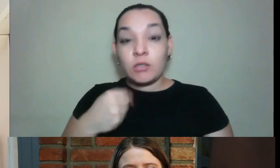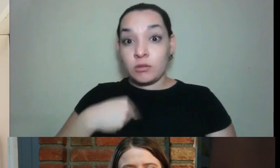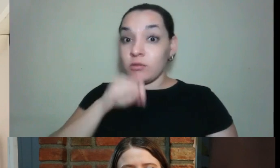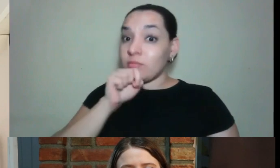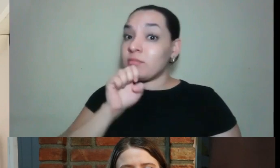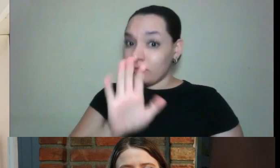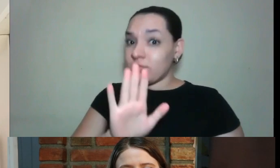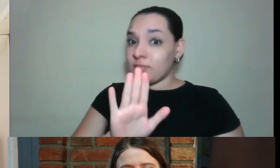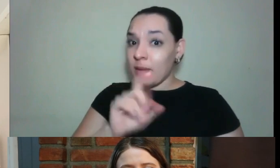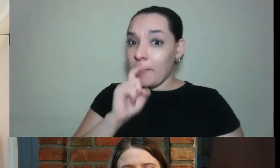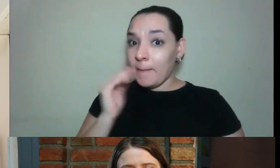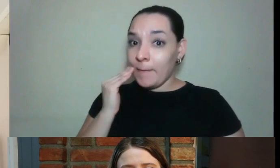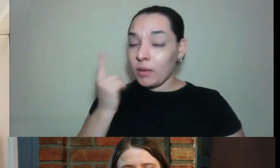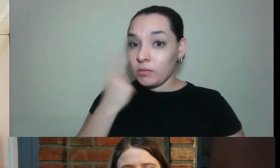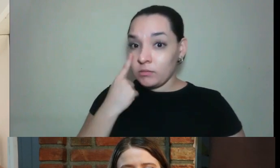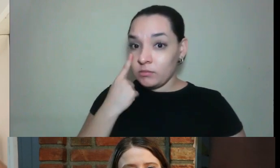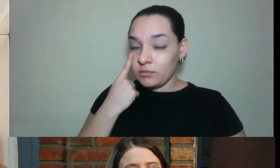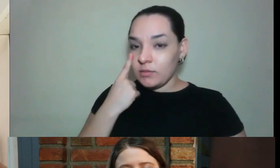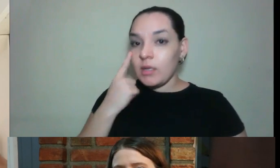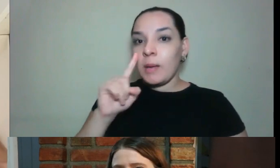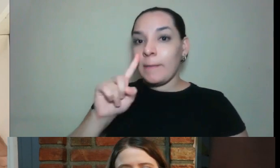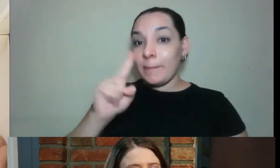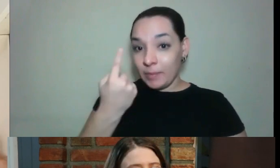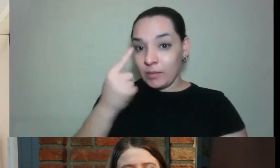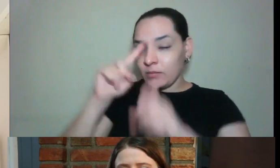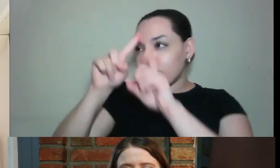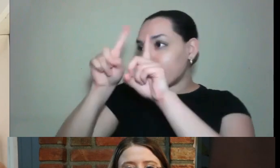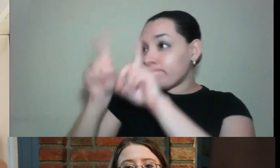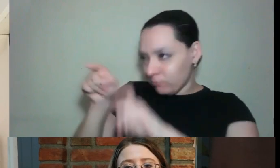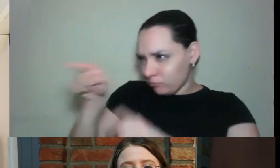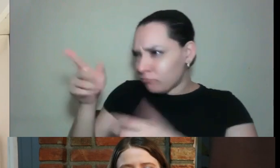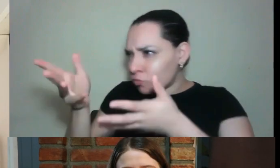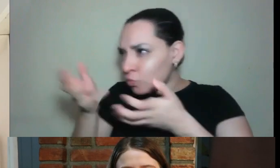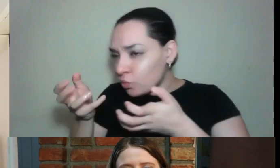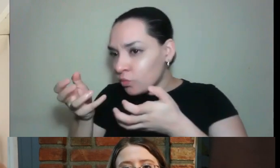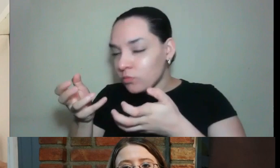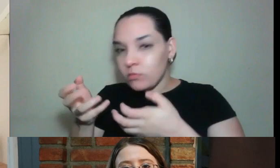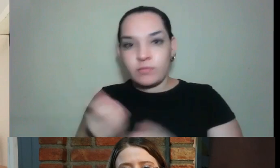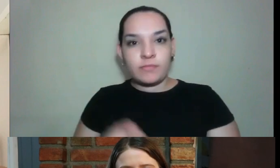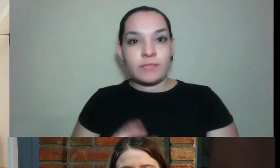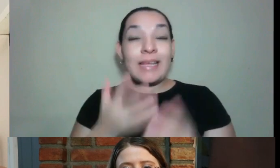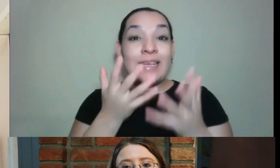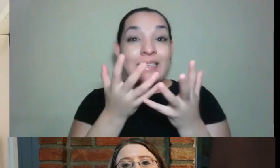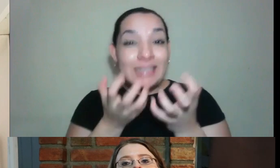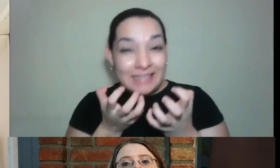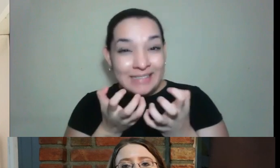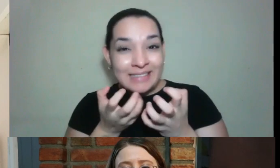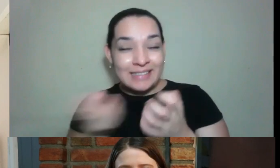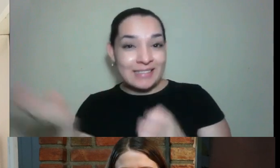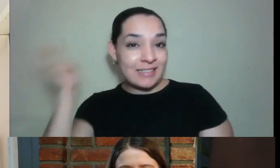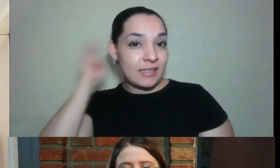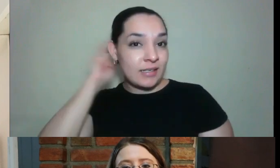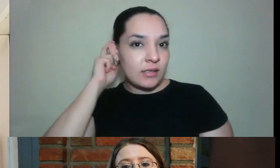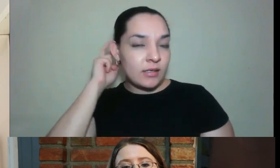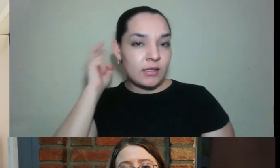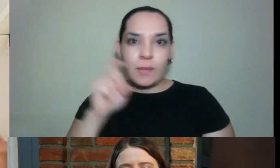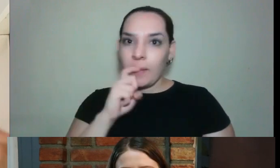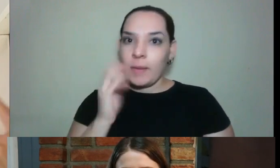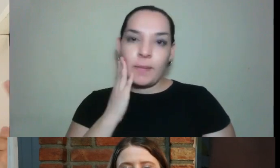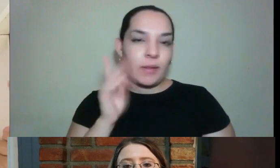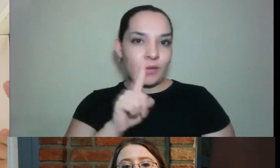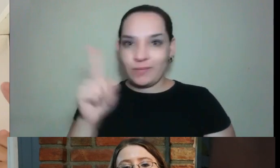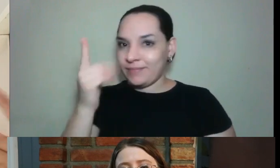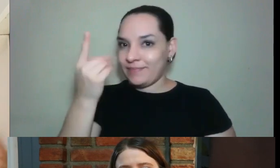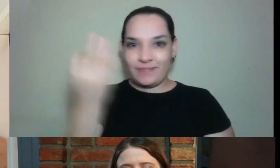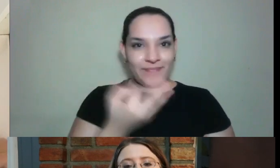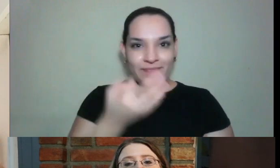algunas cosas, siempre digo que le tienen que preguntar. El deseo del implante coclear no tiene por qué